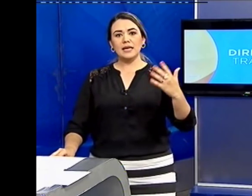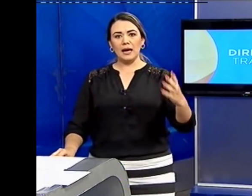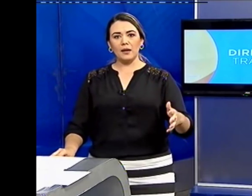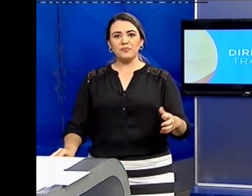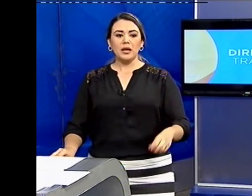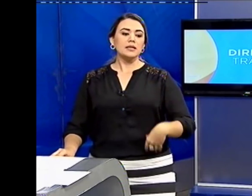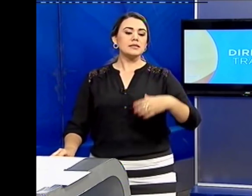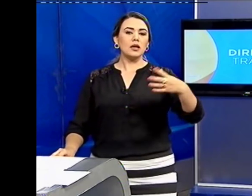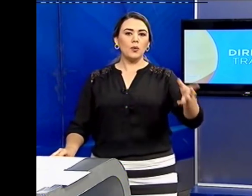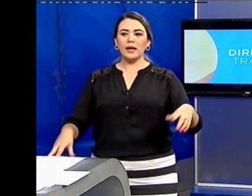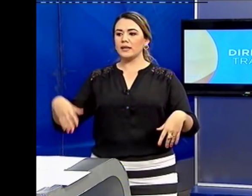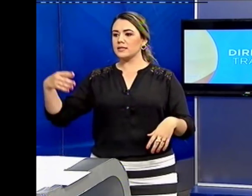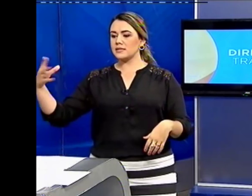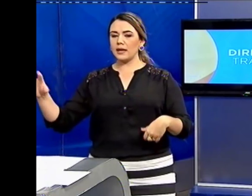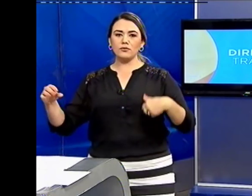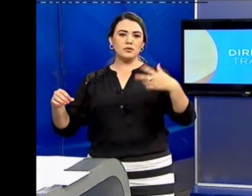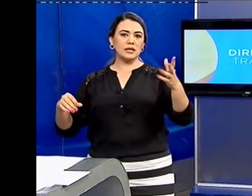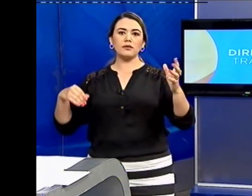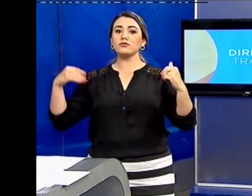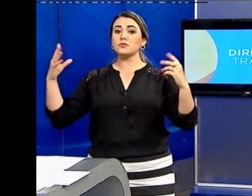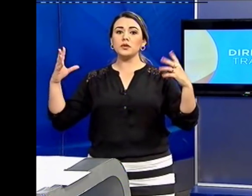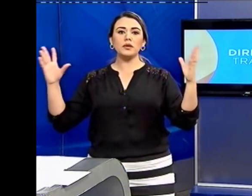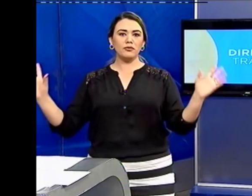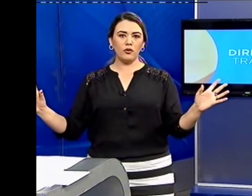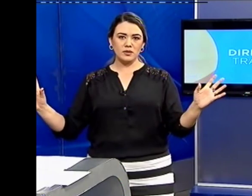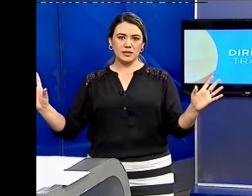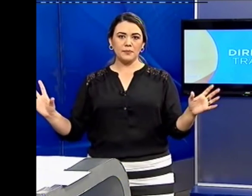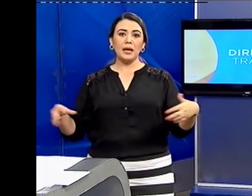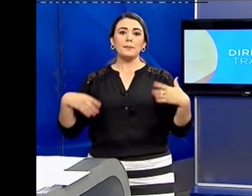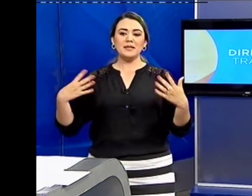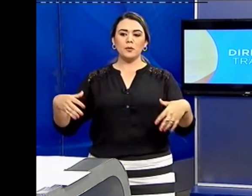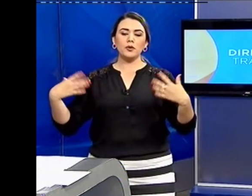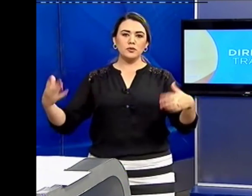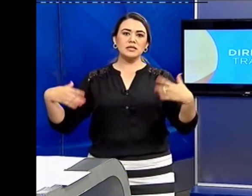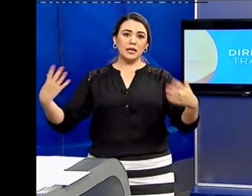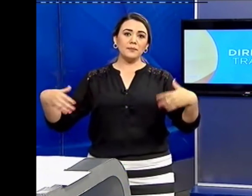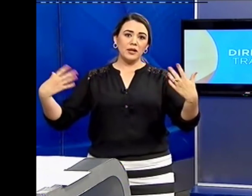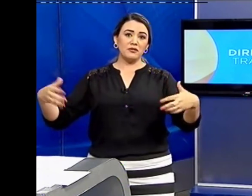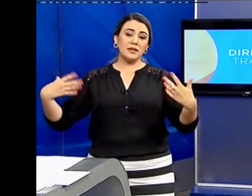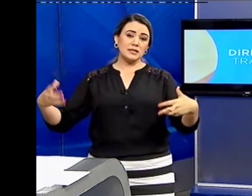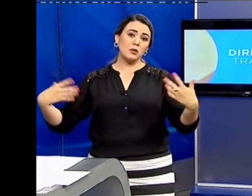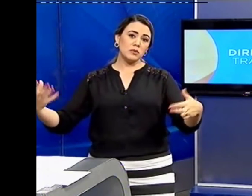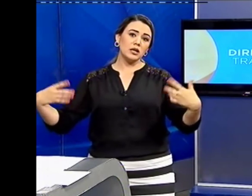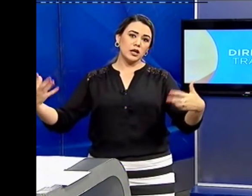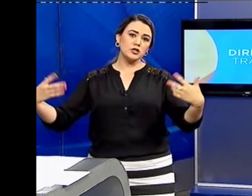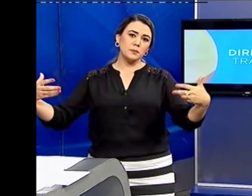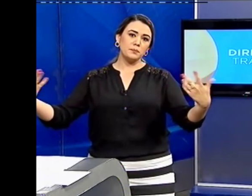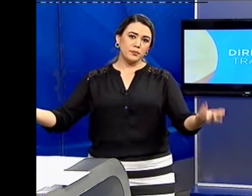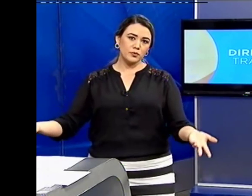escala. 50, 100, 200, 1000 que fossem. Mas eu produzia, eu fazia uma grande